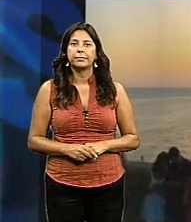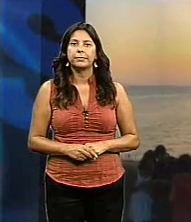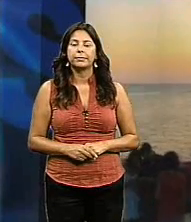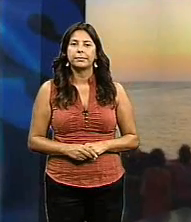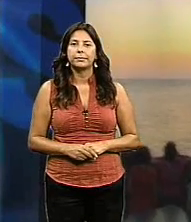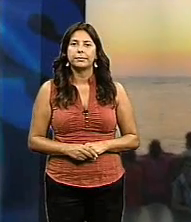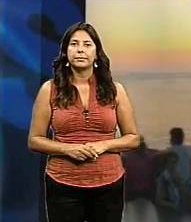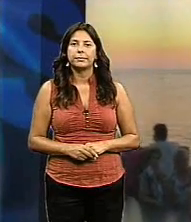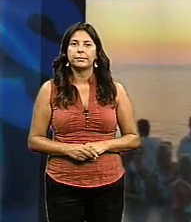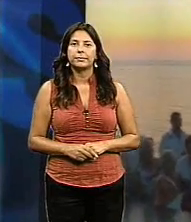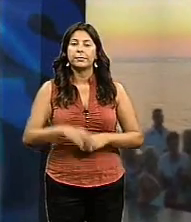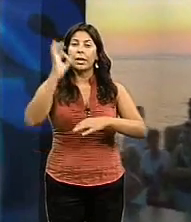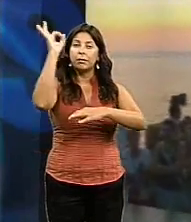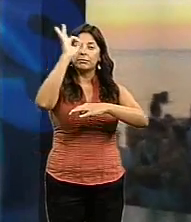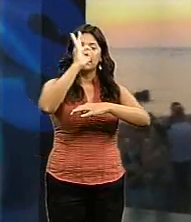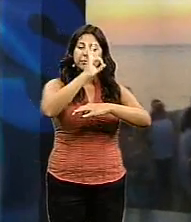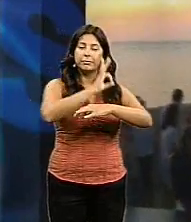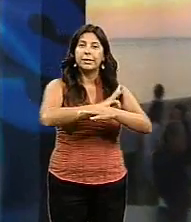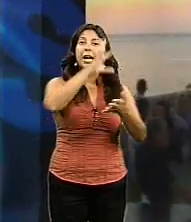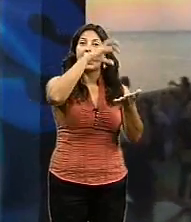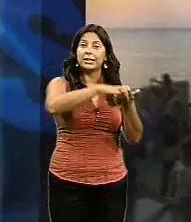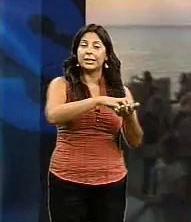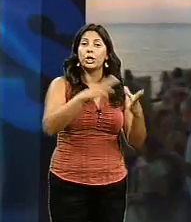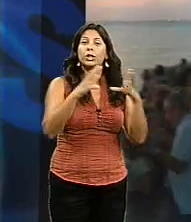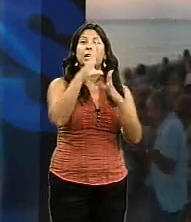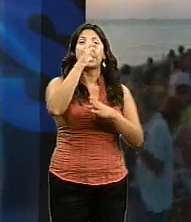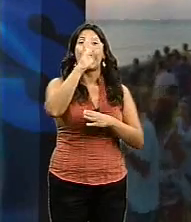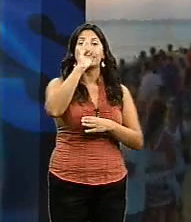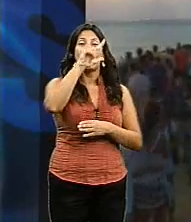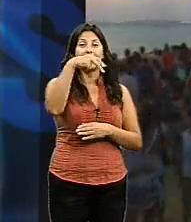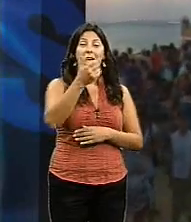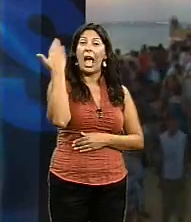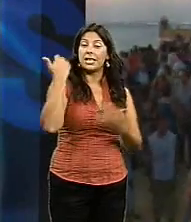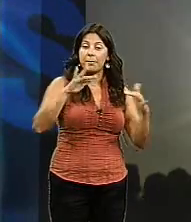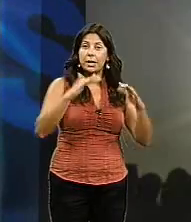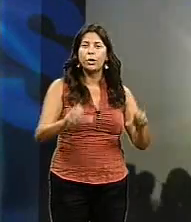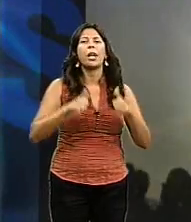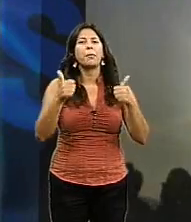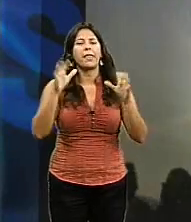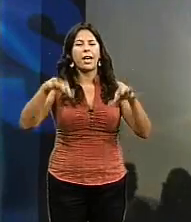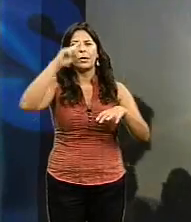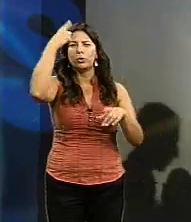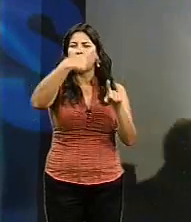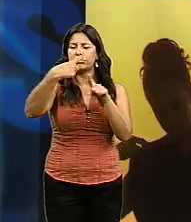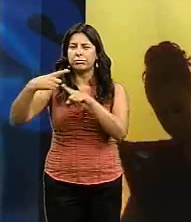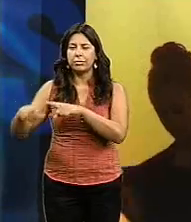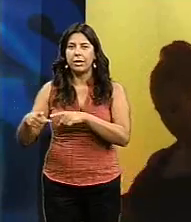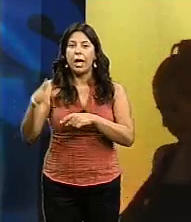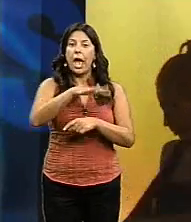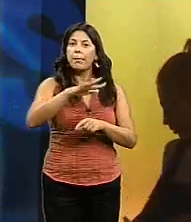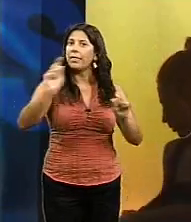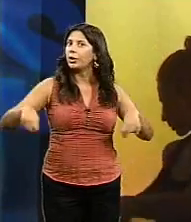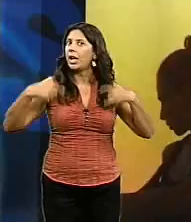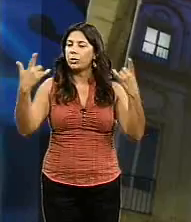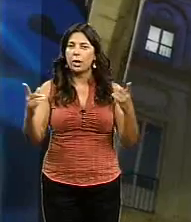Desde la puesta de sol en el castillo de Santa Catalina, ayer miércoles Cádiz se llenó de cultura. Espacios naturales de alternativas como la